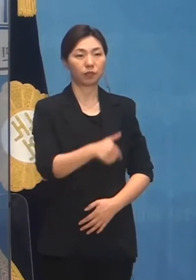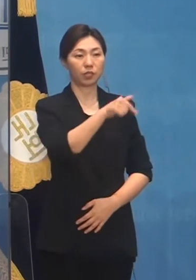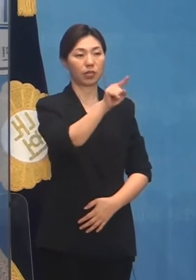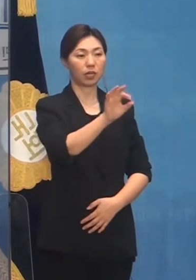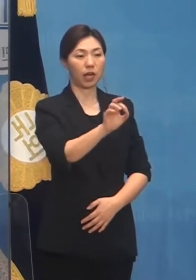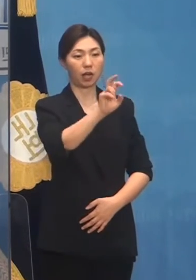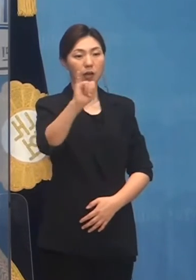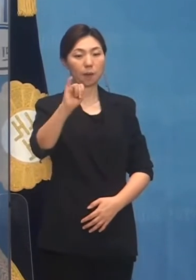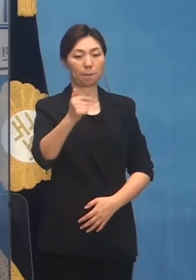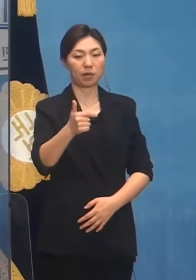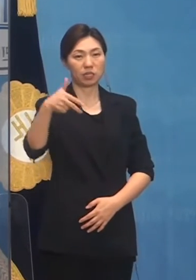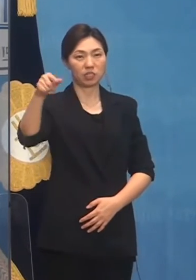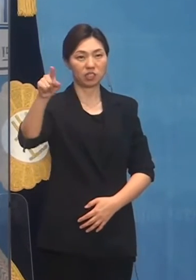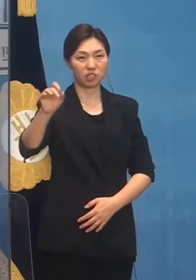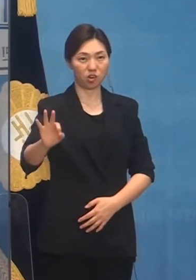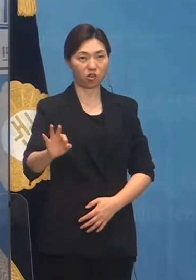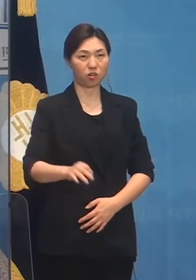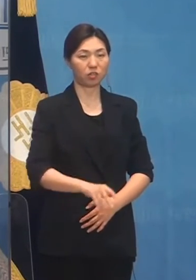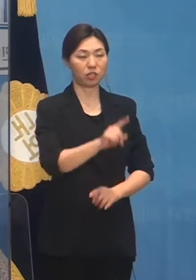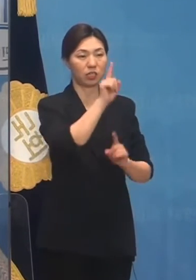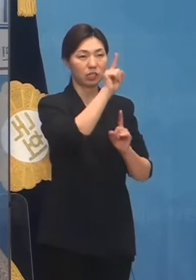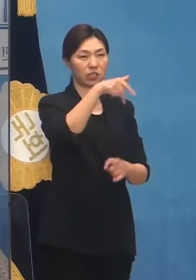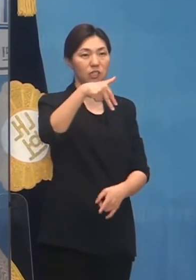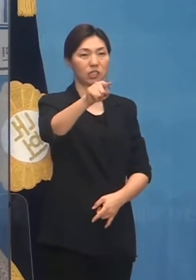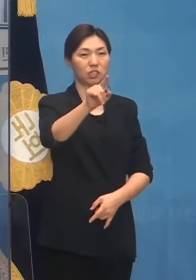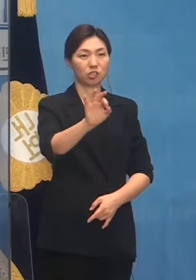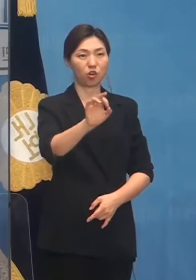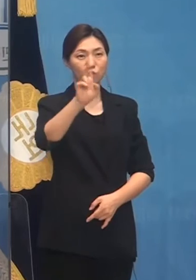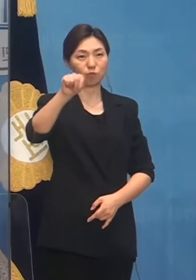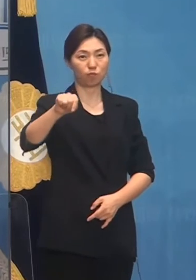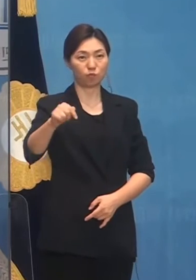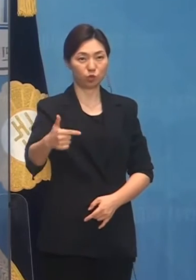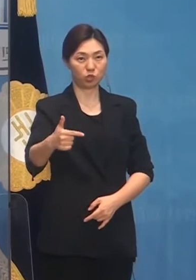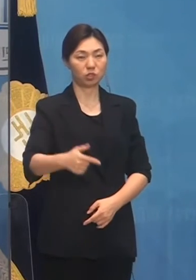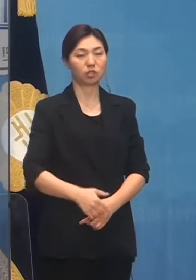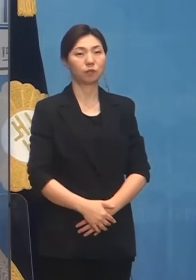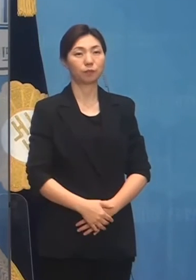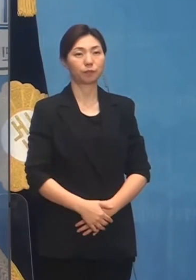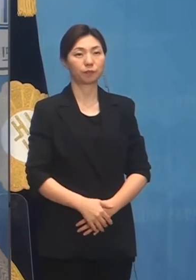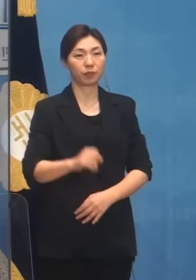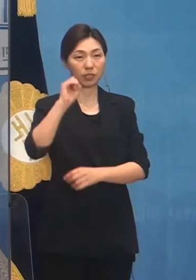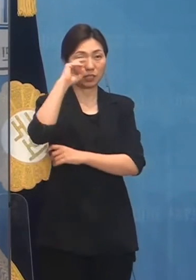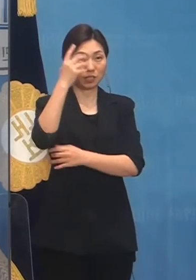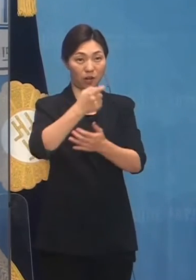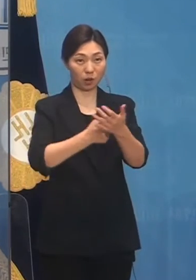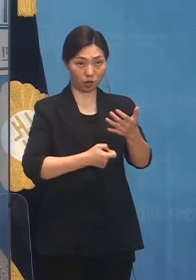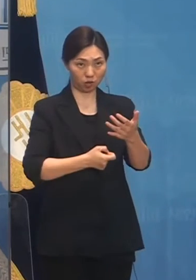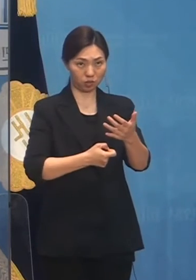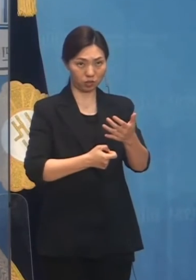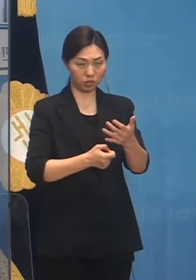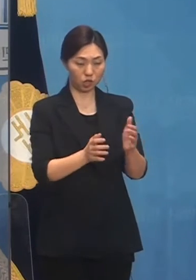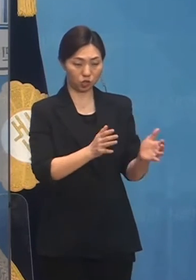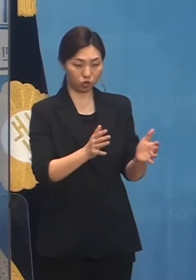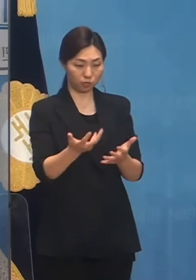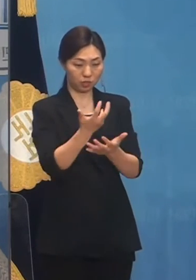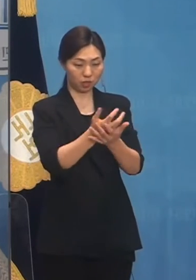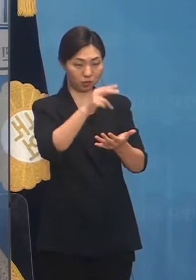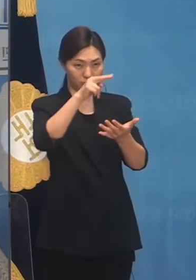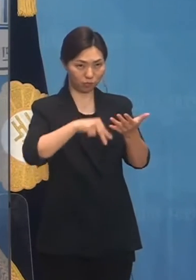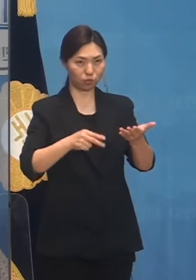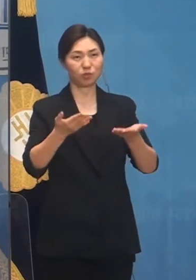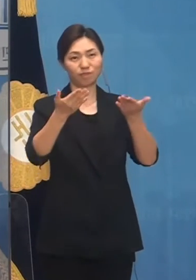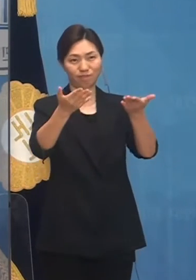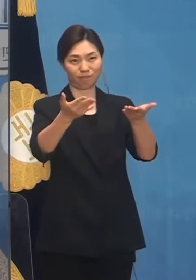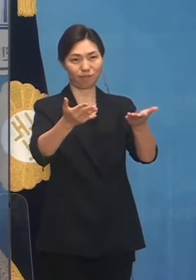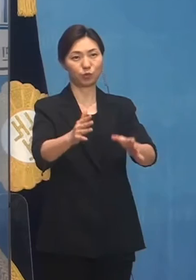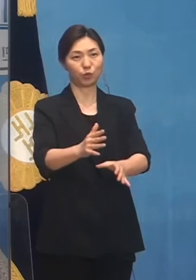박민정 의원님 오셨습니다. 이정훈 의원님 오셨습니다. 기자회견 준비된 회견문 낭독하는 것으로